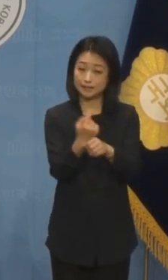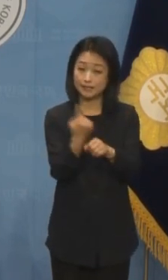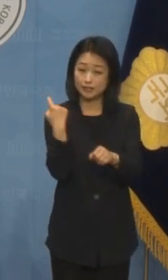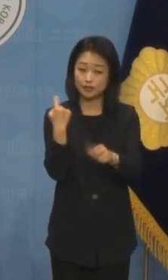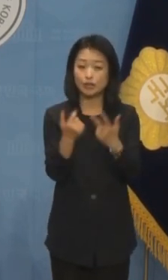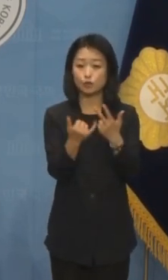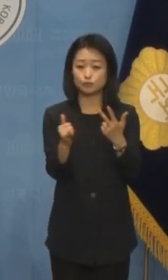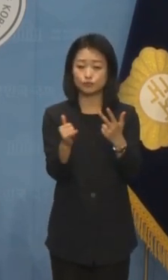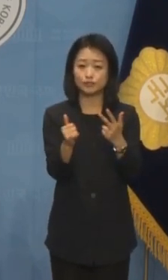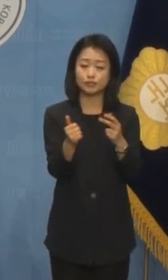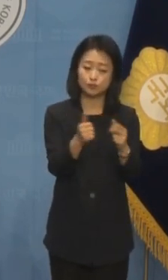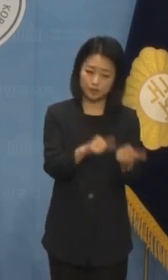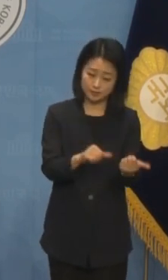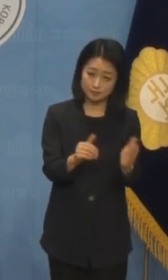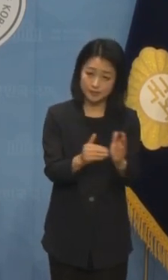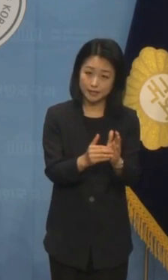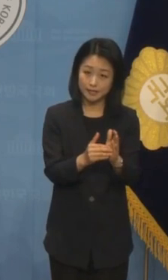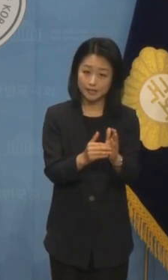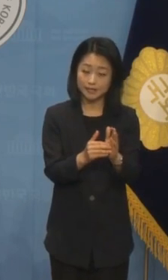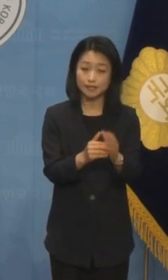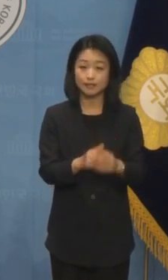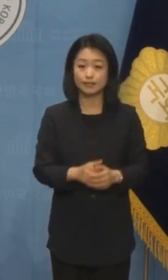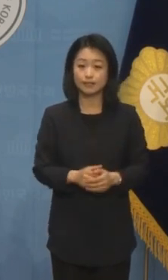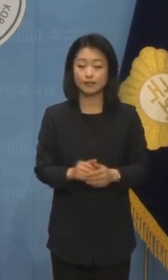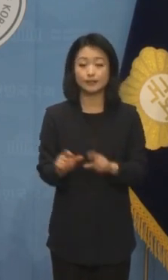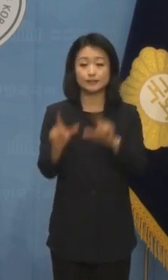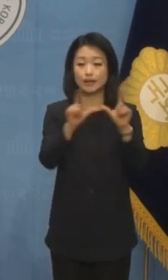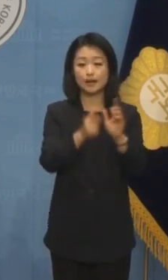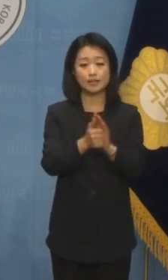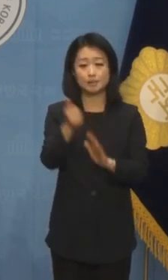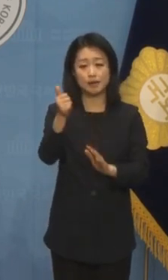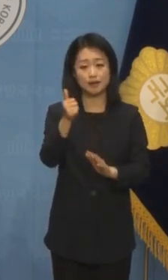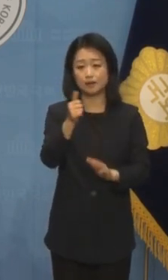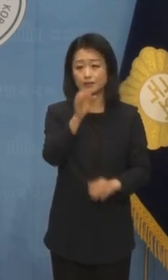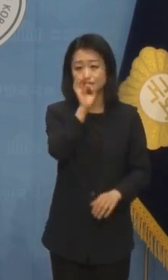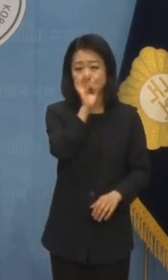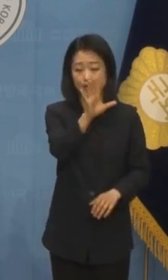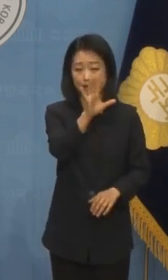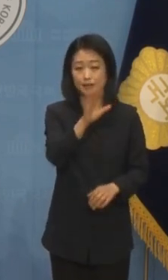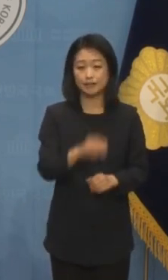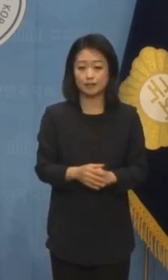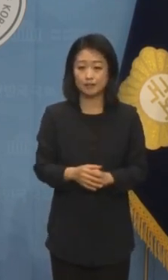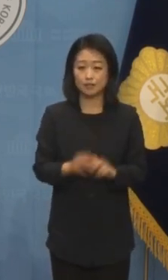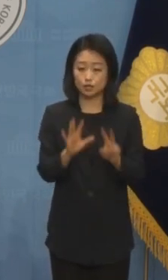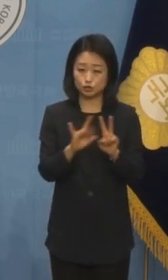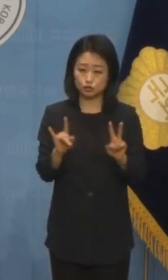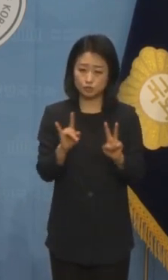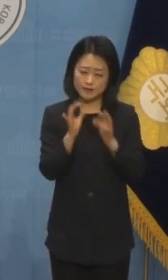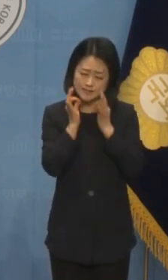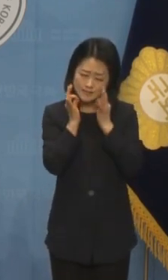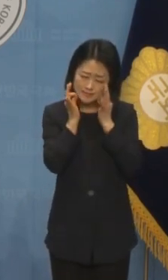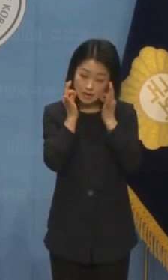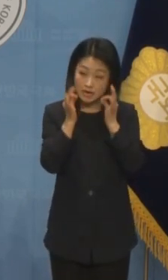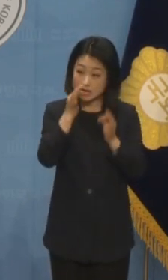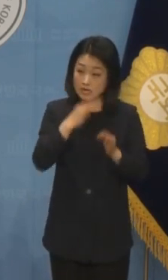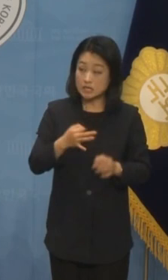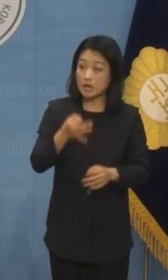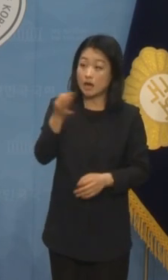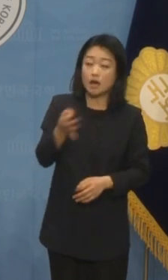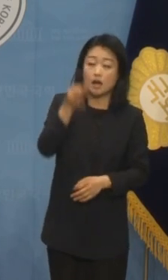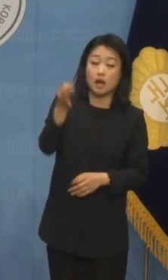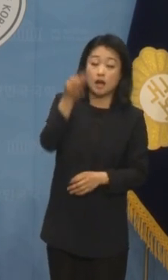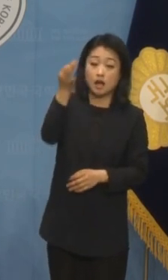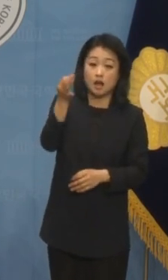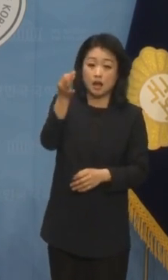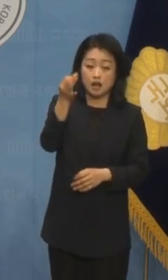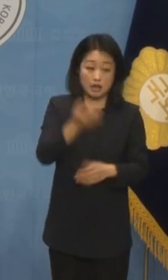사기 피해자가 돌아가셨습니다. 누구는 살아갈 희망을 잃어서, 누구는 두 배로 뛴 전세 대출 이자에 투잡